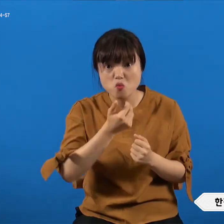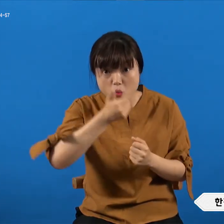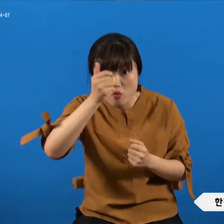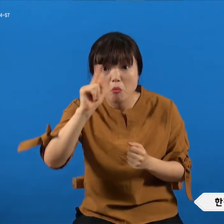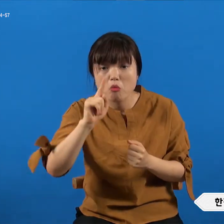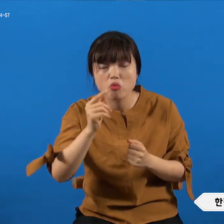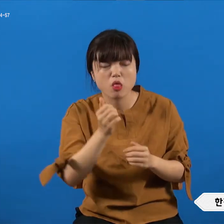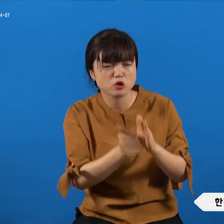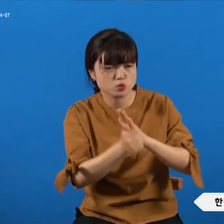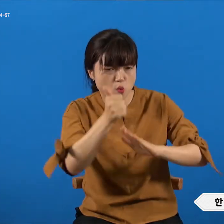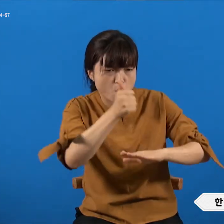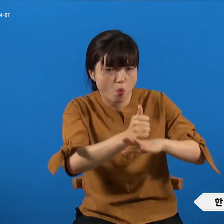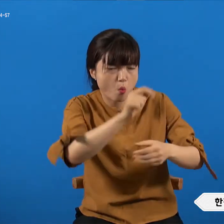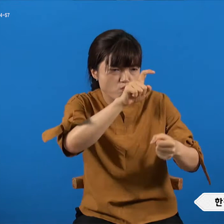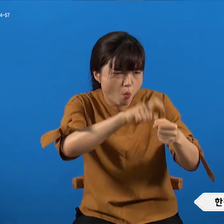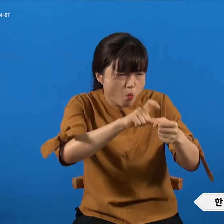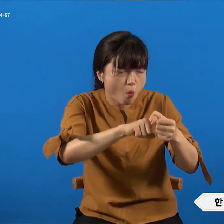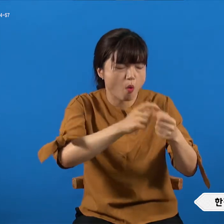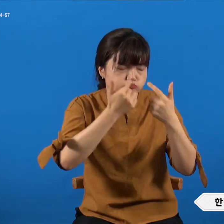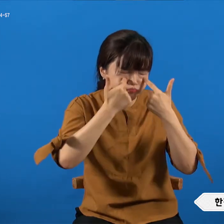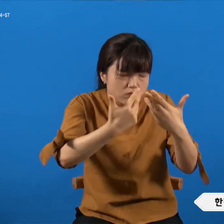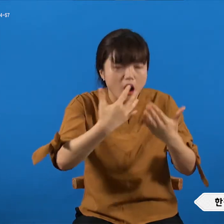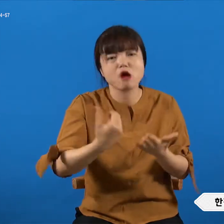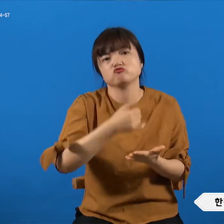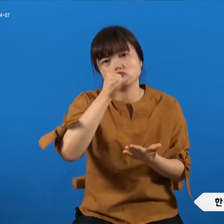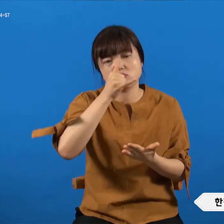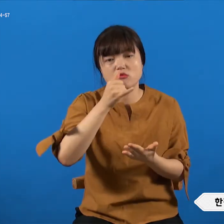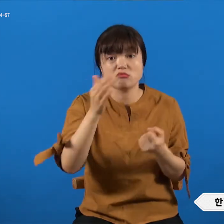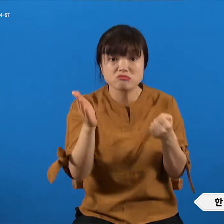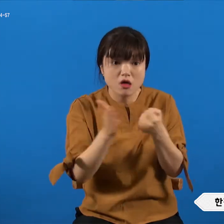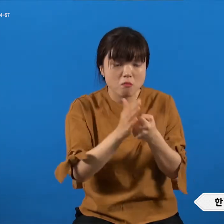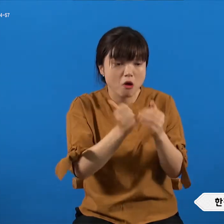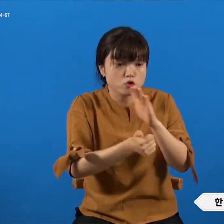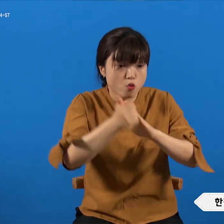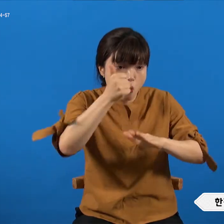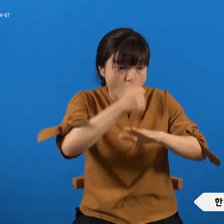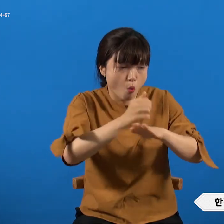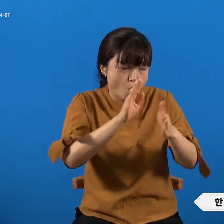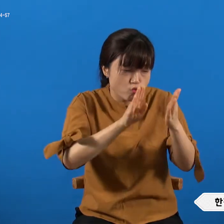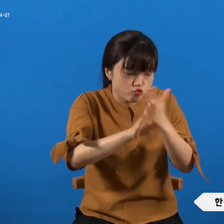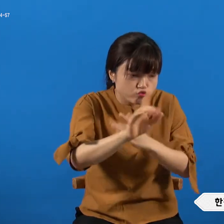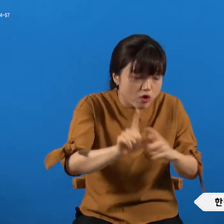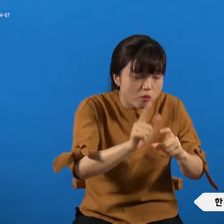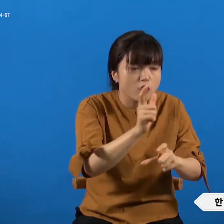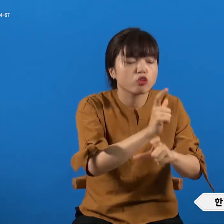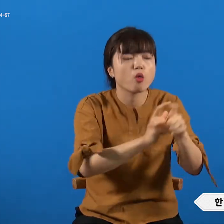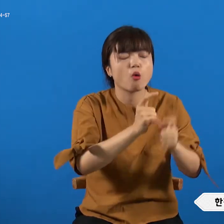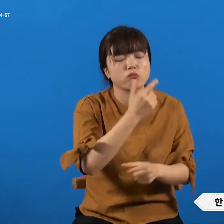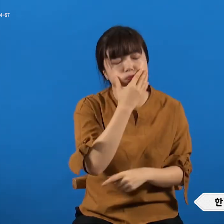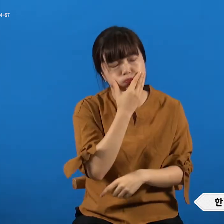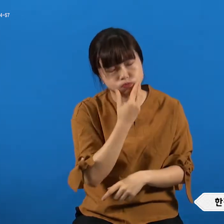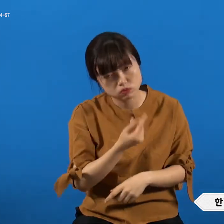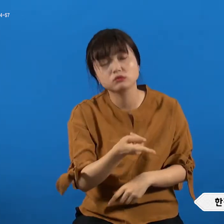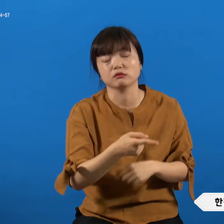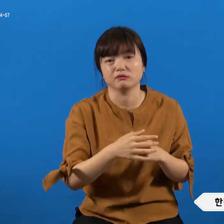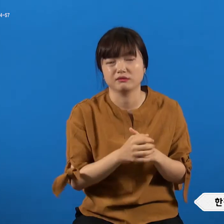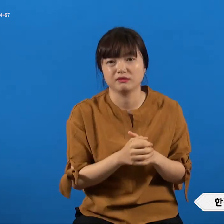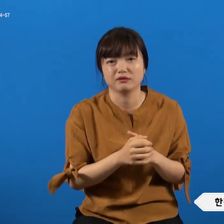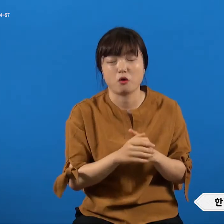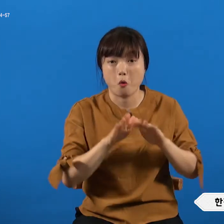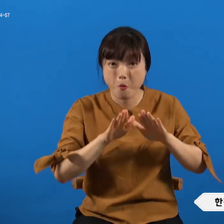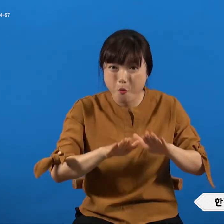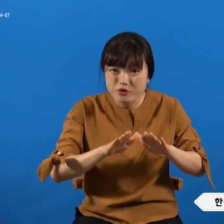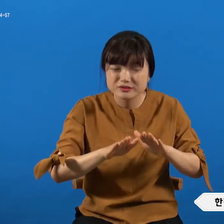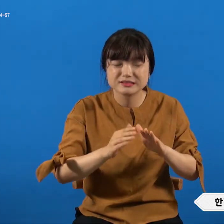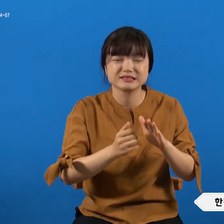요셉은 성공의 철학이 분명했습니다. 그래서 성공 이후의 삶이 더 빛이 났습니다.